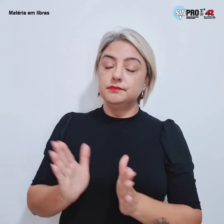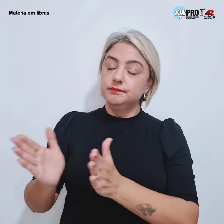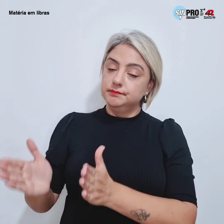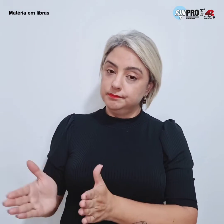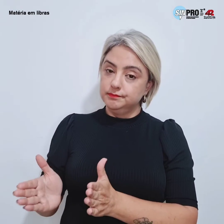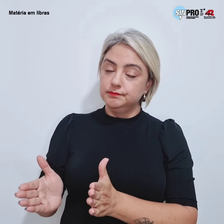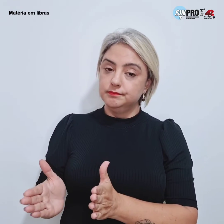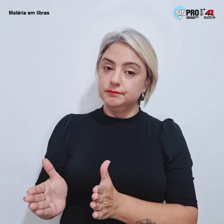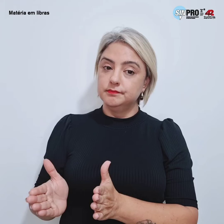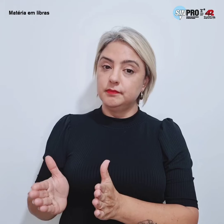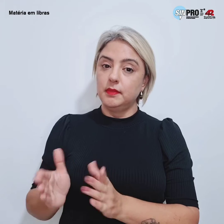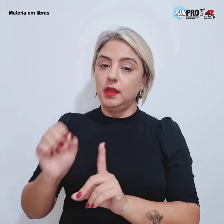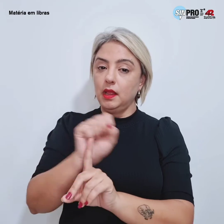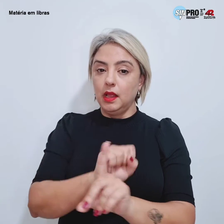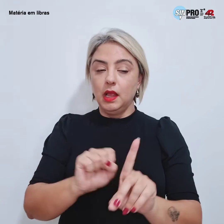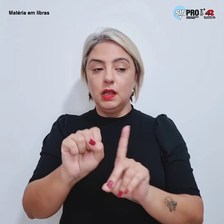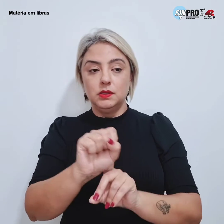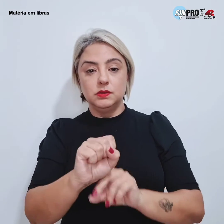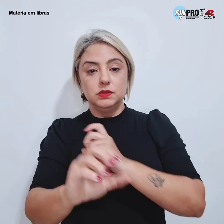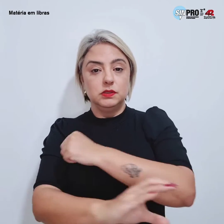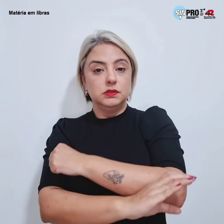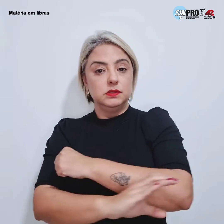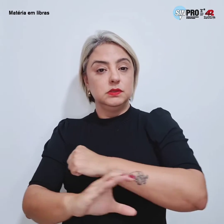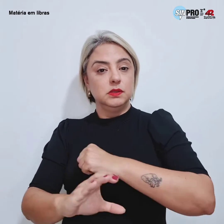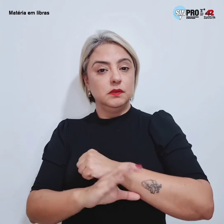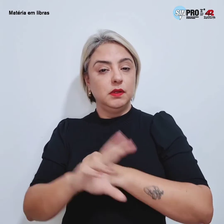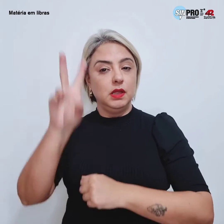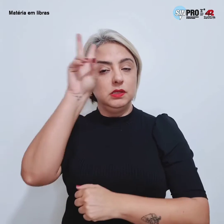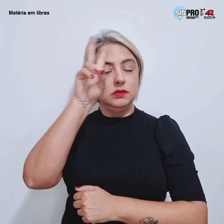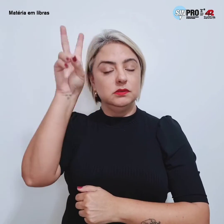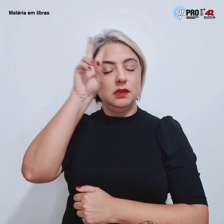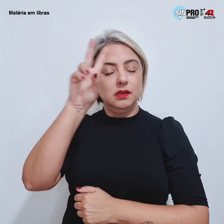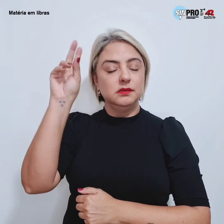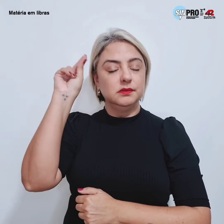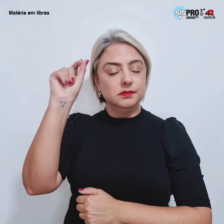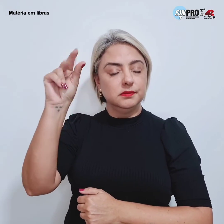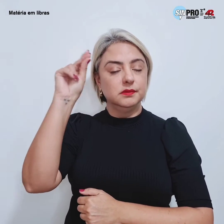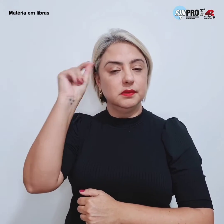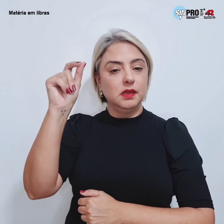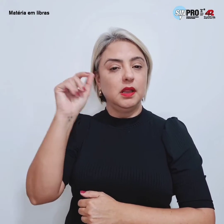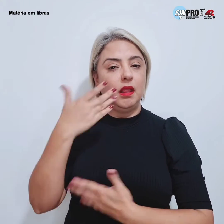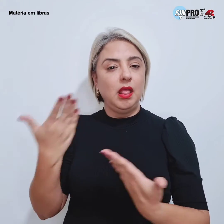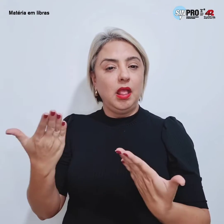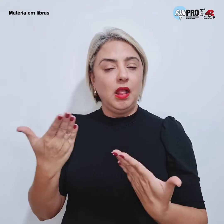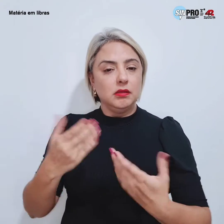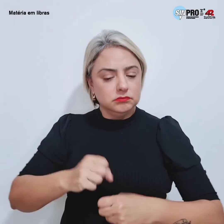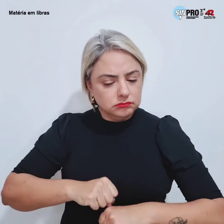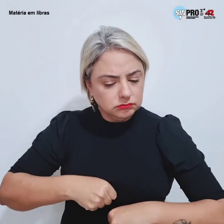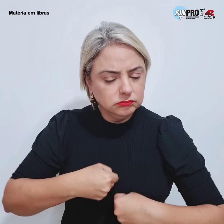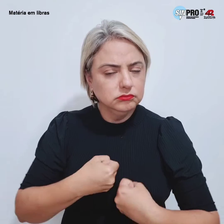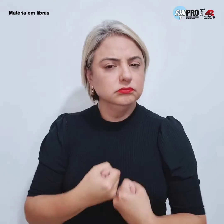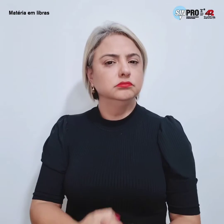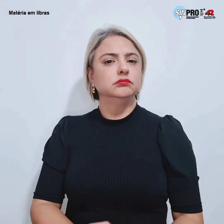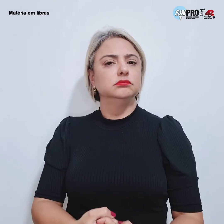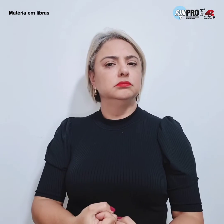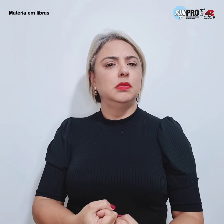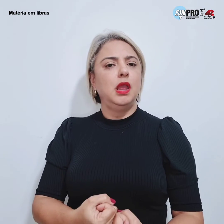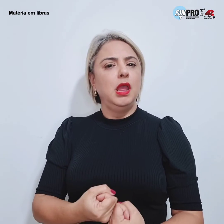a sociedade civil, historicamente, se mostra empenhada em reverter esse